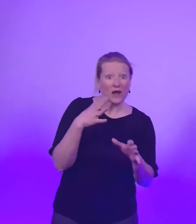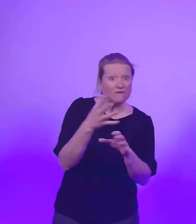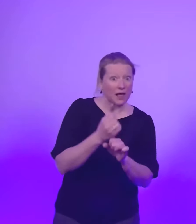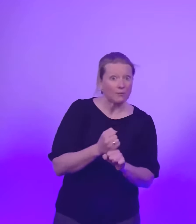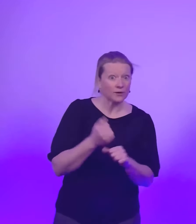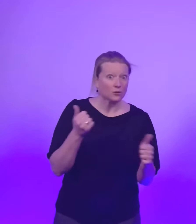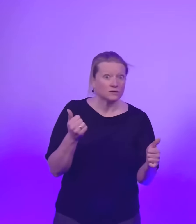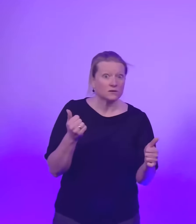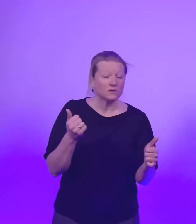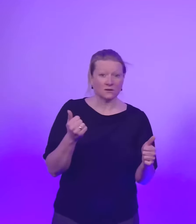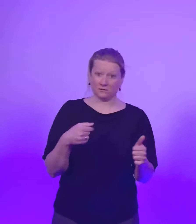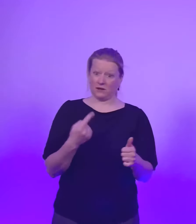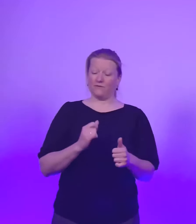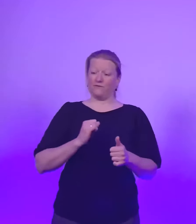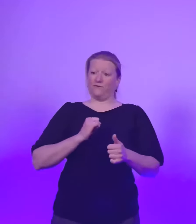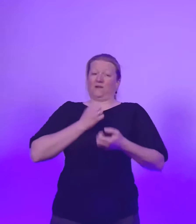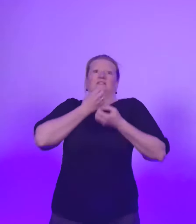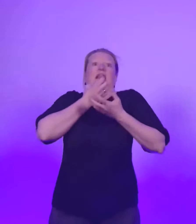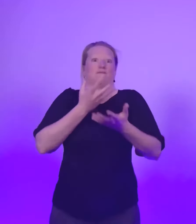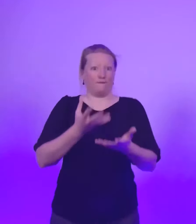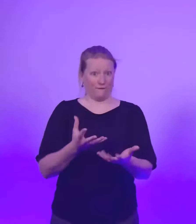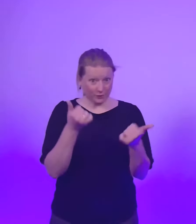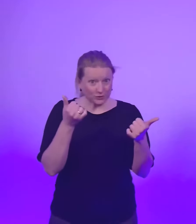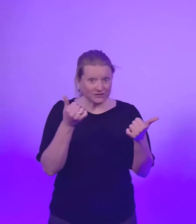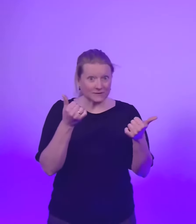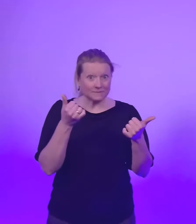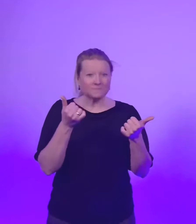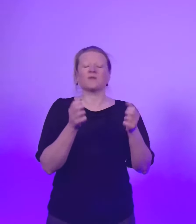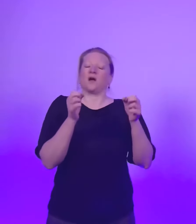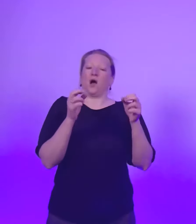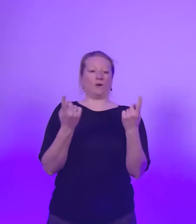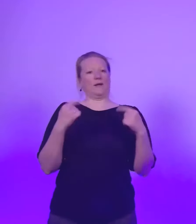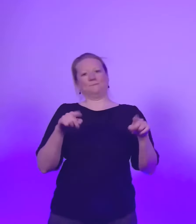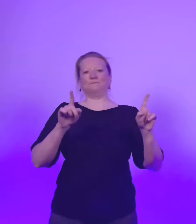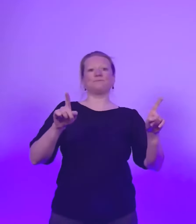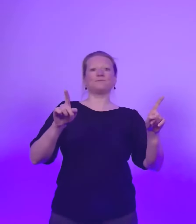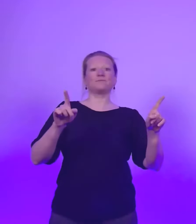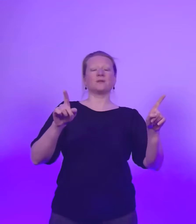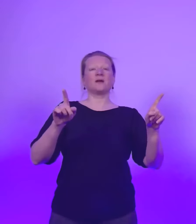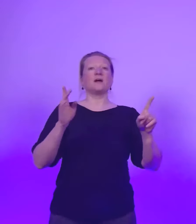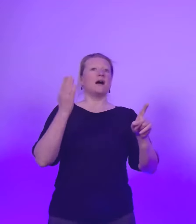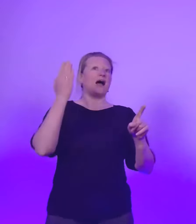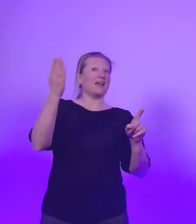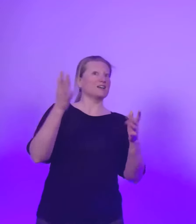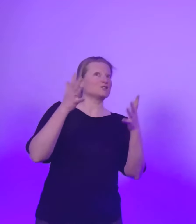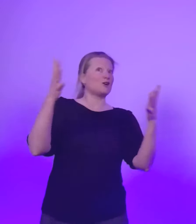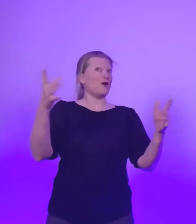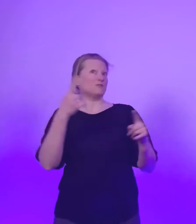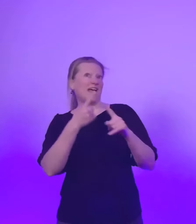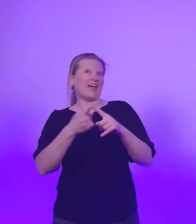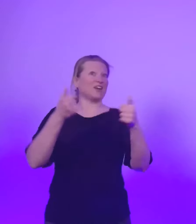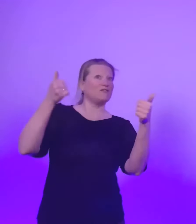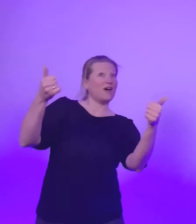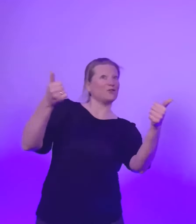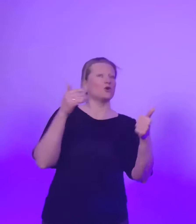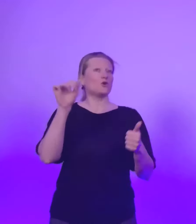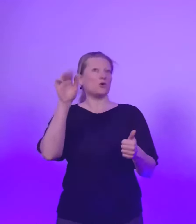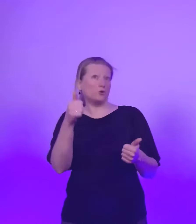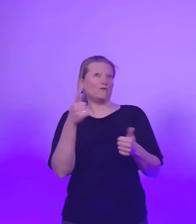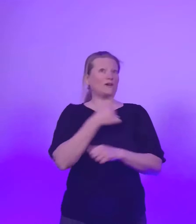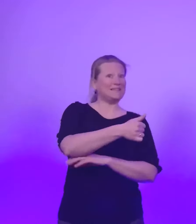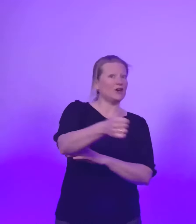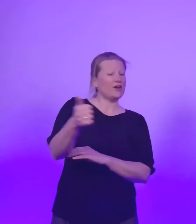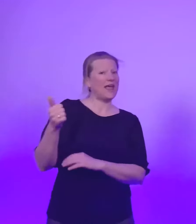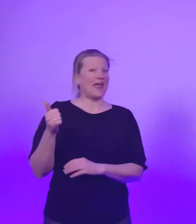mee. Ja, want dan komt de zin vanzelf van naar boven. Oké, komt-ie. Hij is groot en geweldig, goed